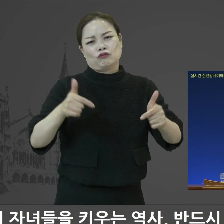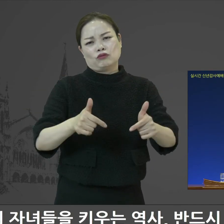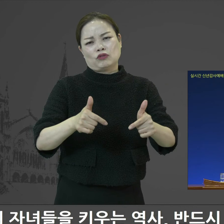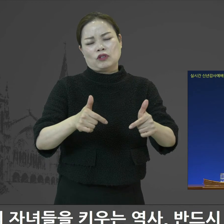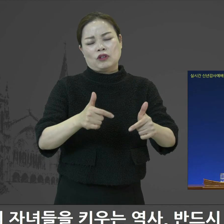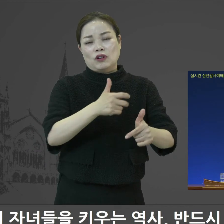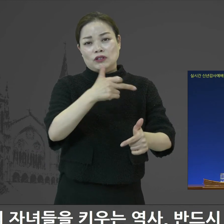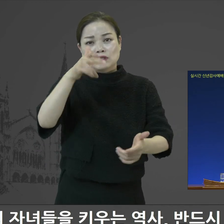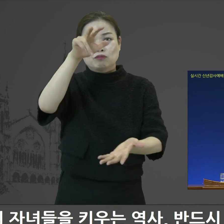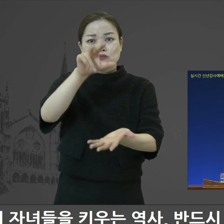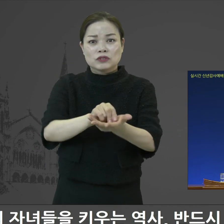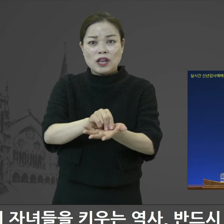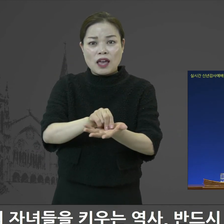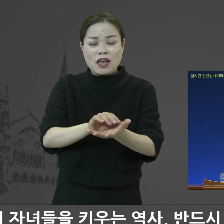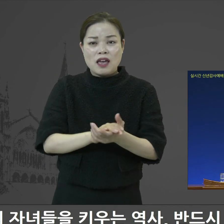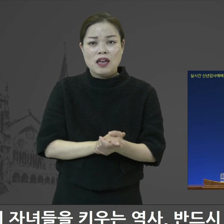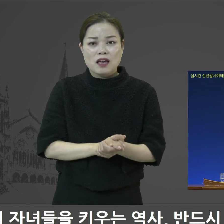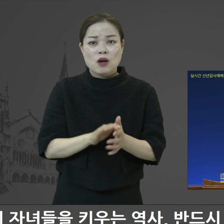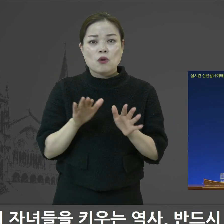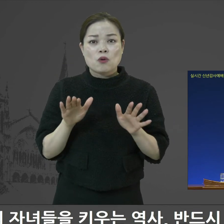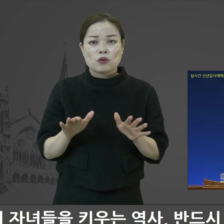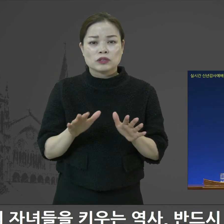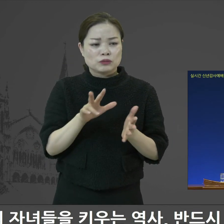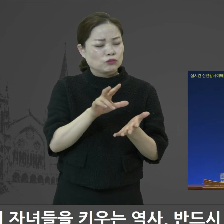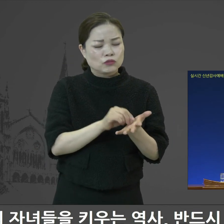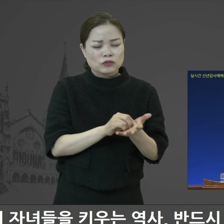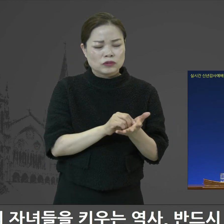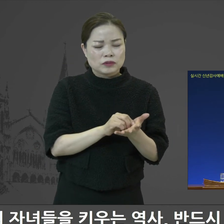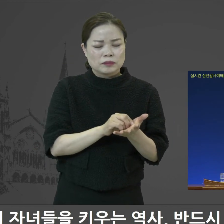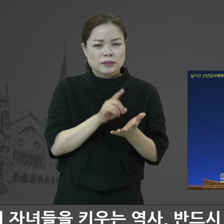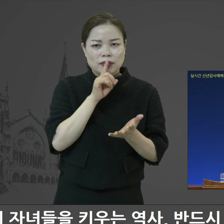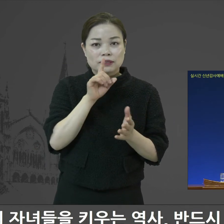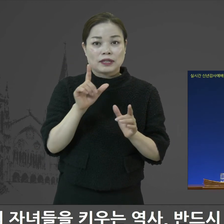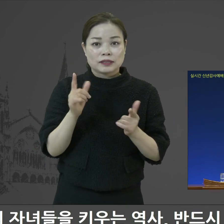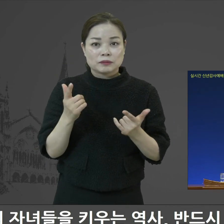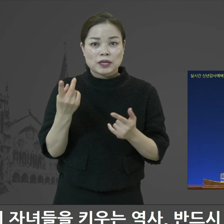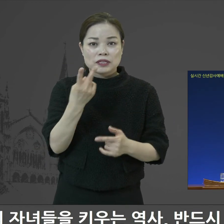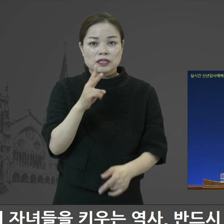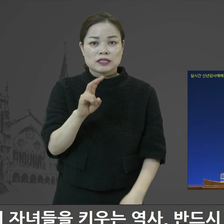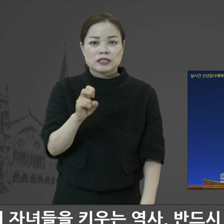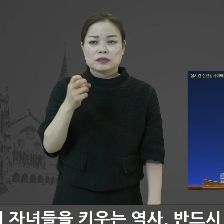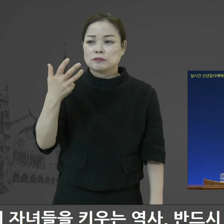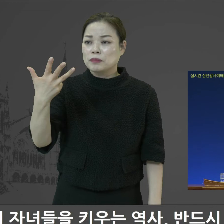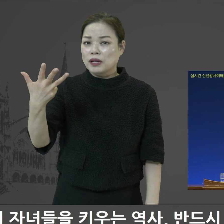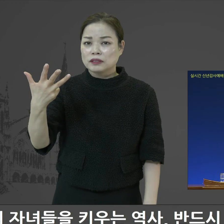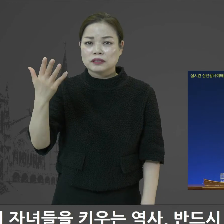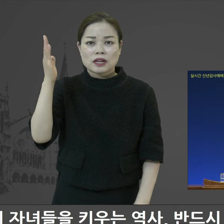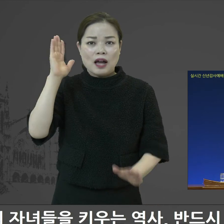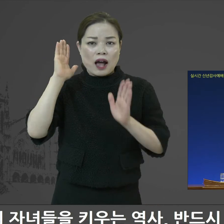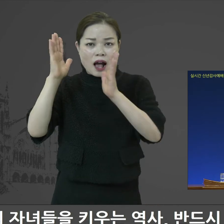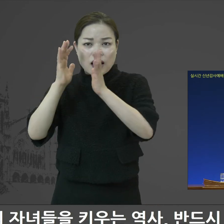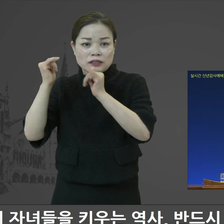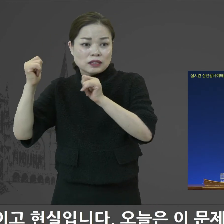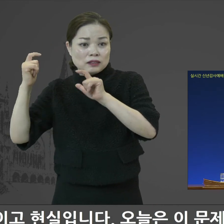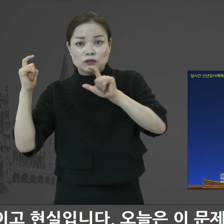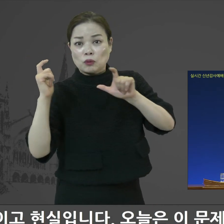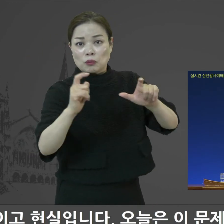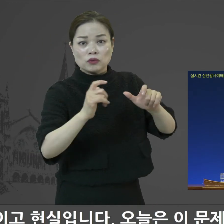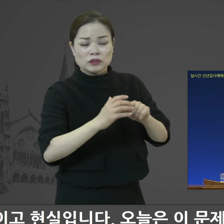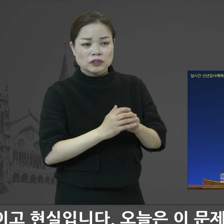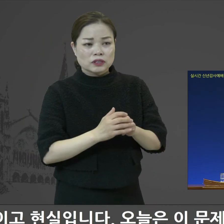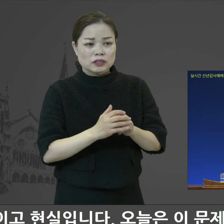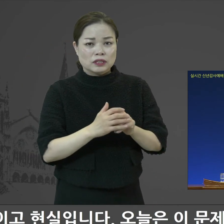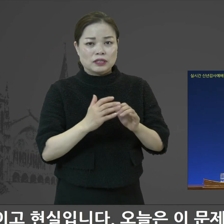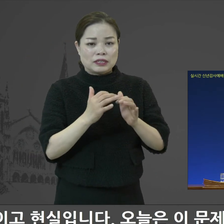큰 문제입니다. 오늘은 이 문제를 다룰 수가 없겠죠. 2028년 되면 학자들이 이미 다 선포됐습니다.